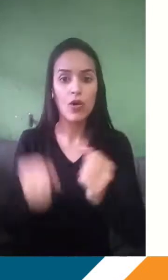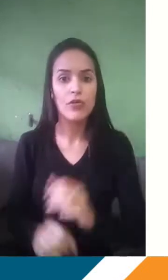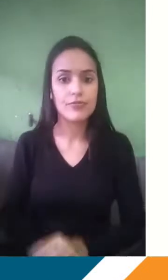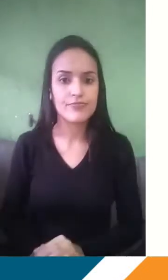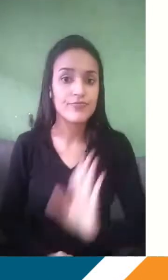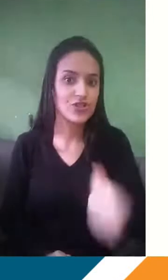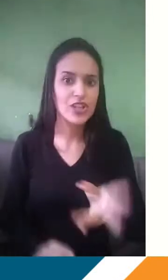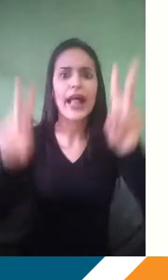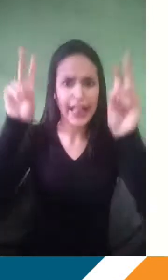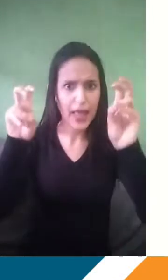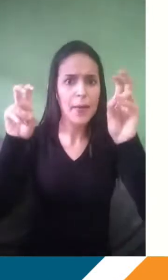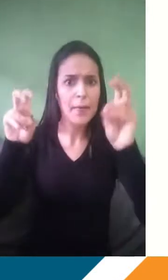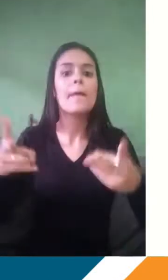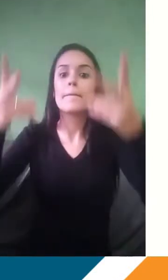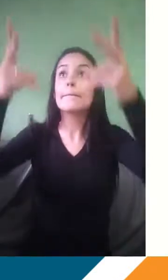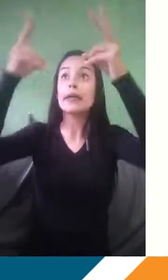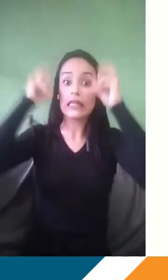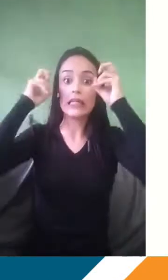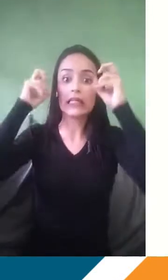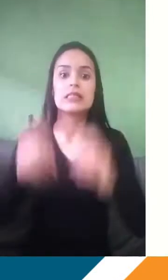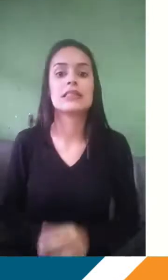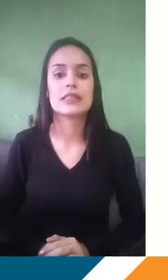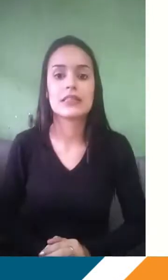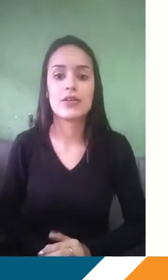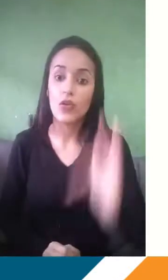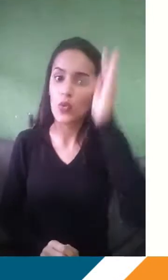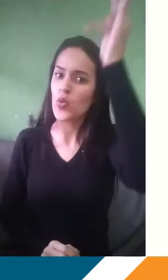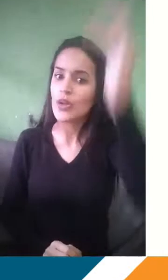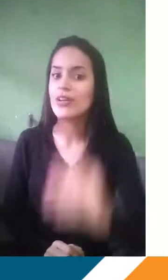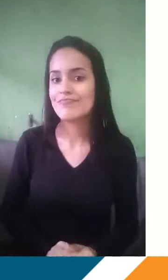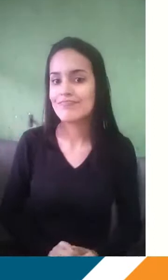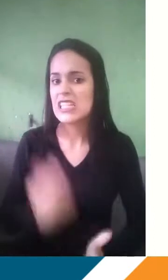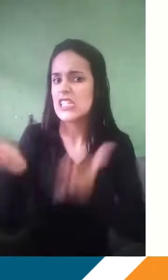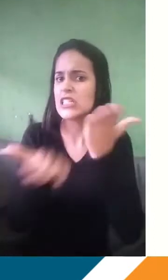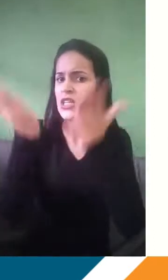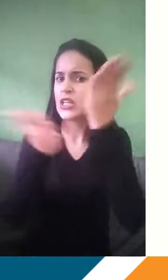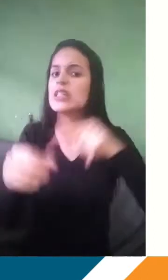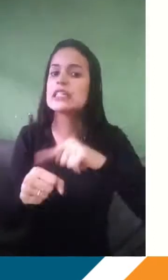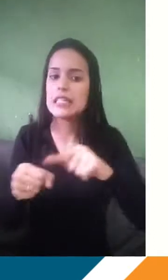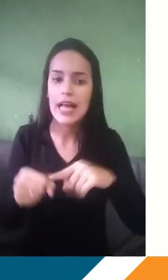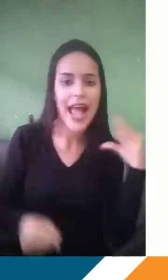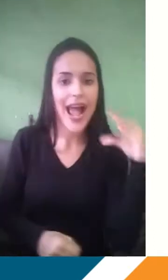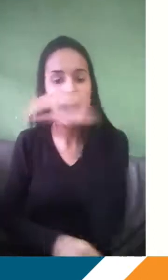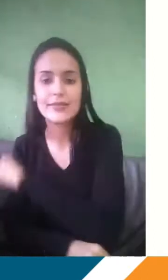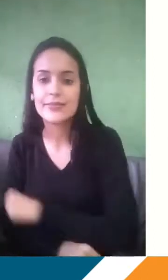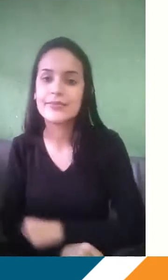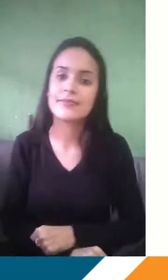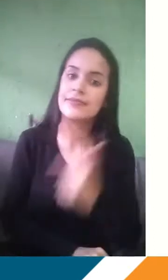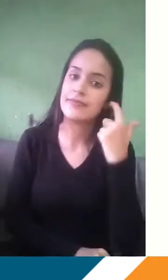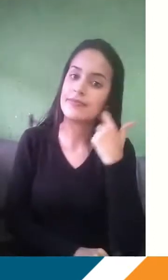perceber características do futurismo, como a exaltação da máquina, do urbano, da velocidade,